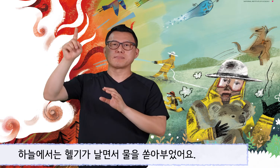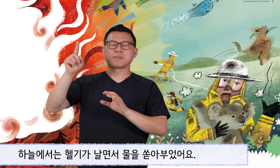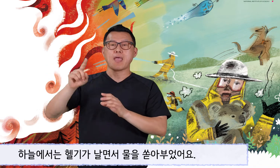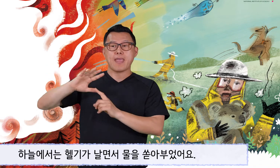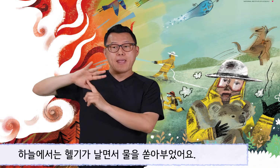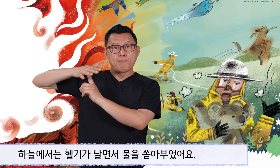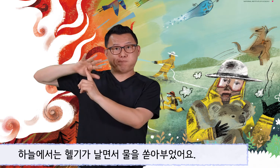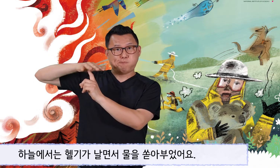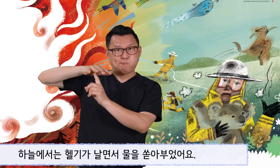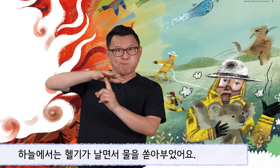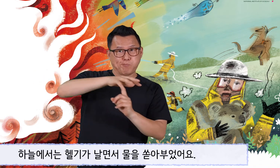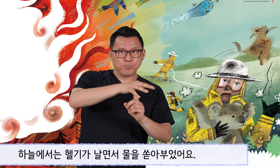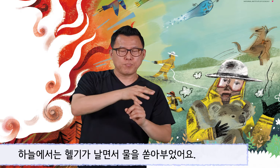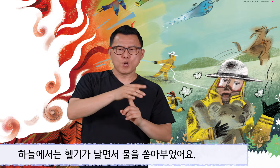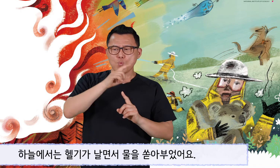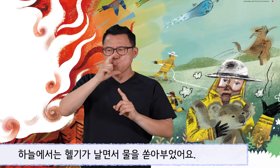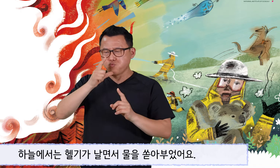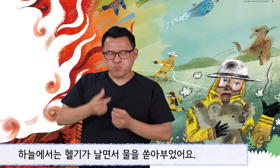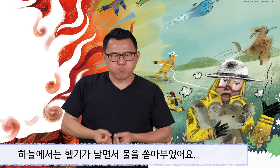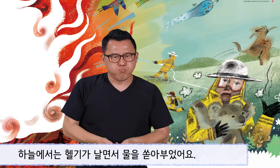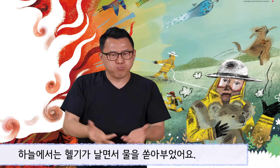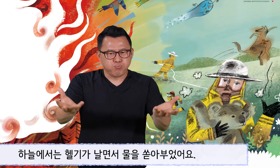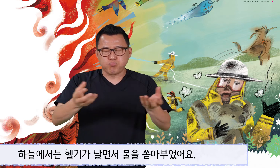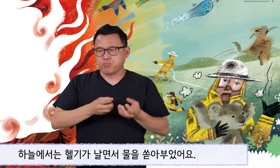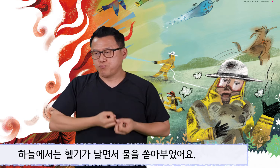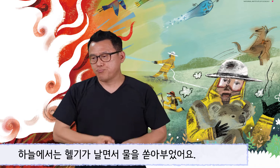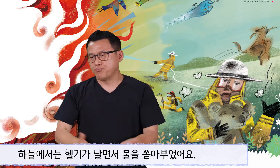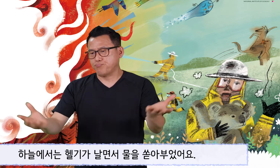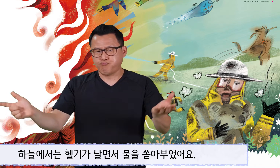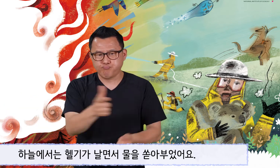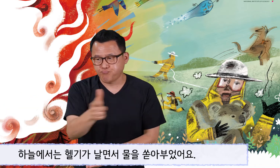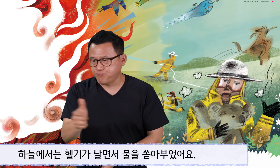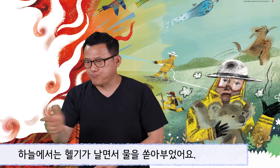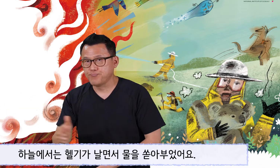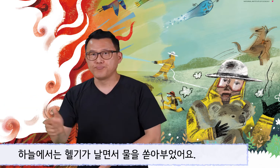하늘에서는 헬기가 날면서 물을 쏟아부었어요.